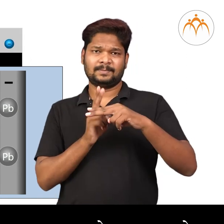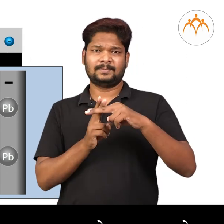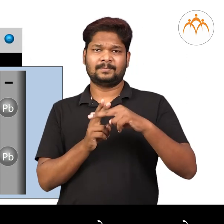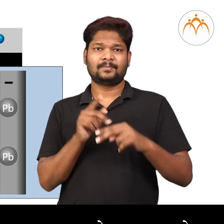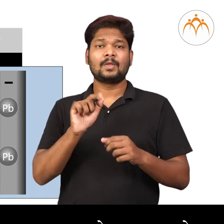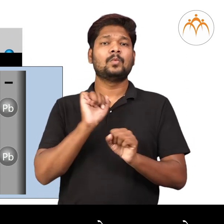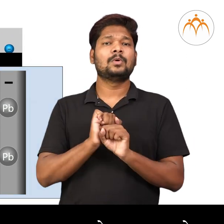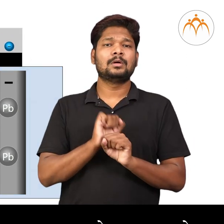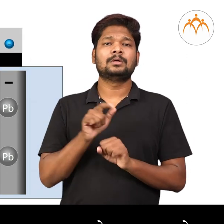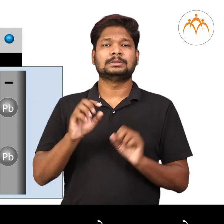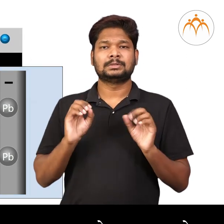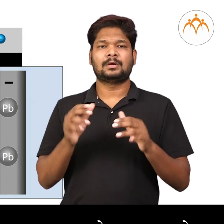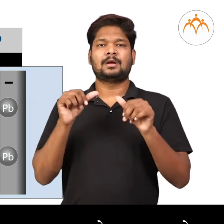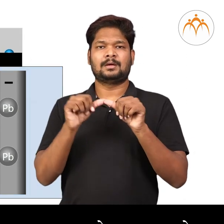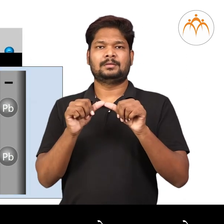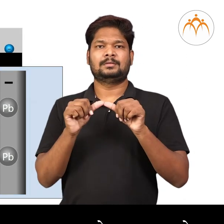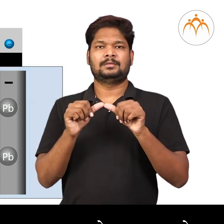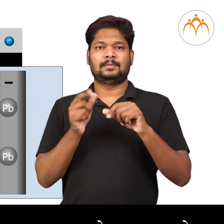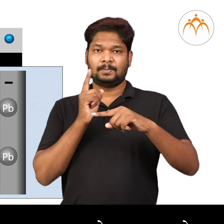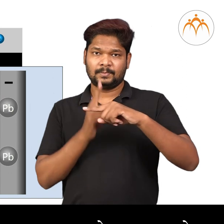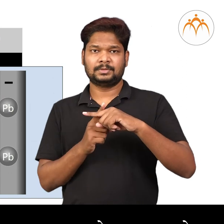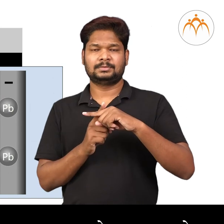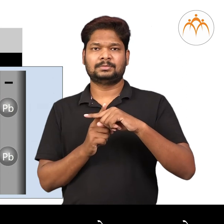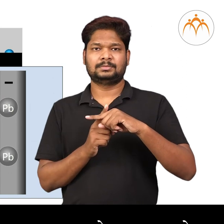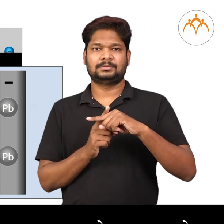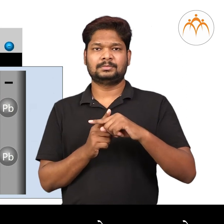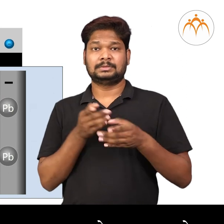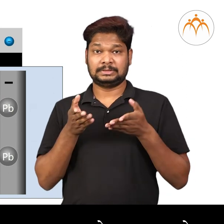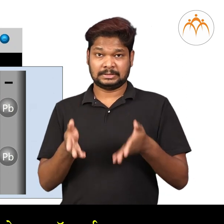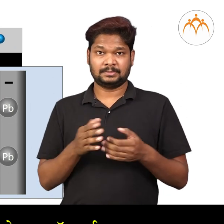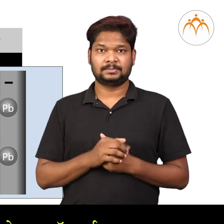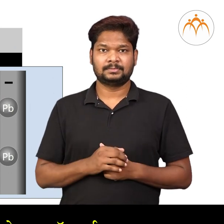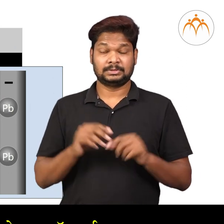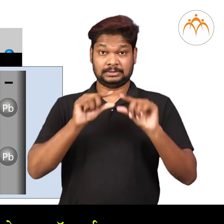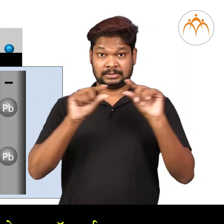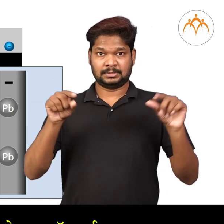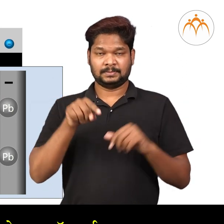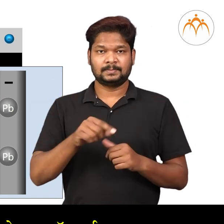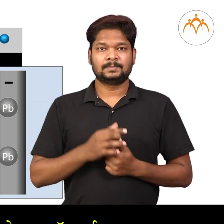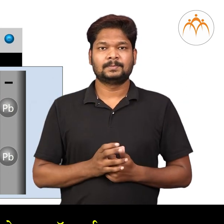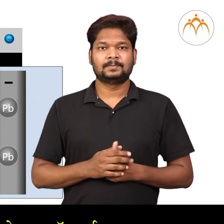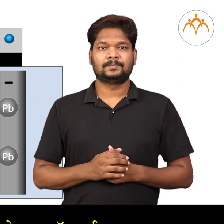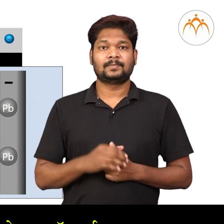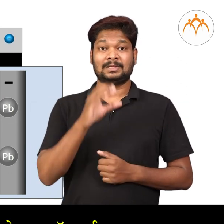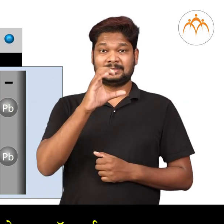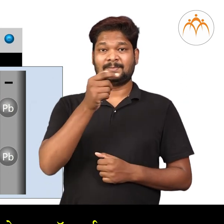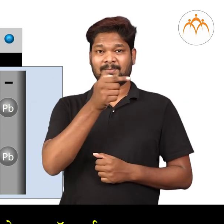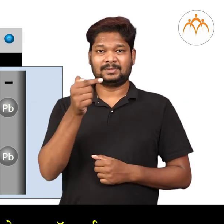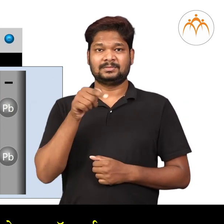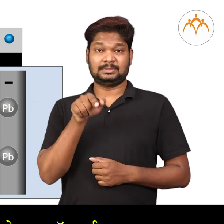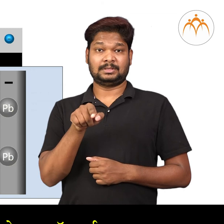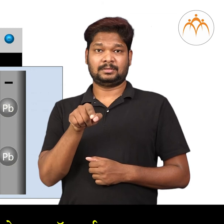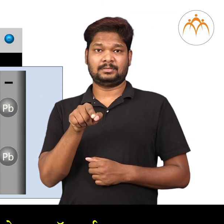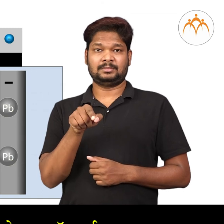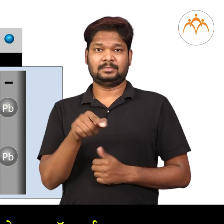भारत इलेक्ट्रॉनिक सुविधा युक्त क्वाथ और डेढ़ मणोश